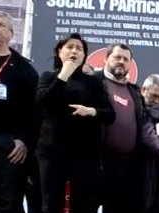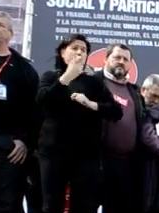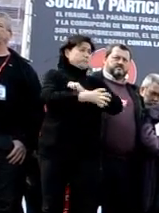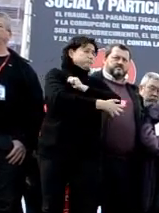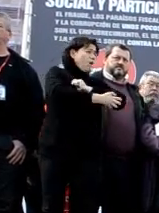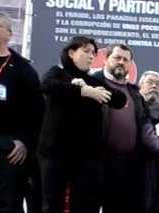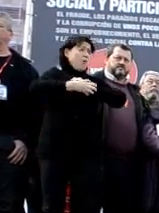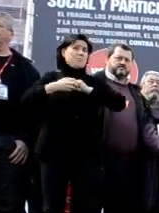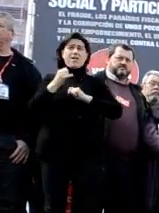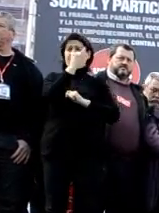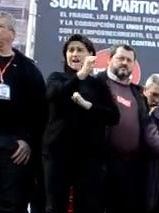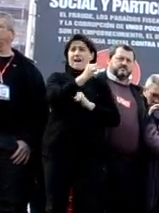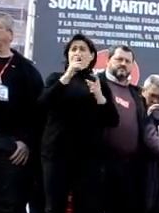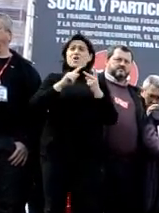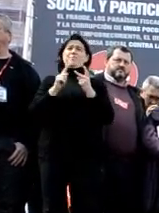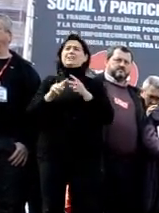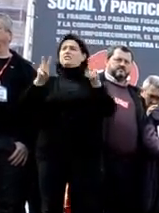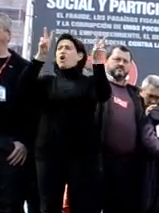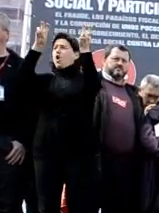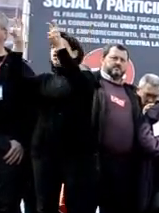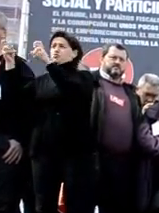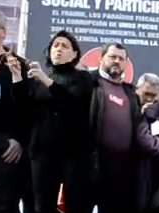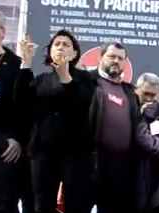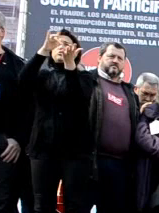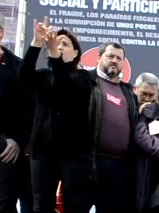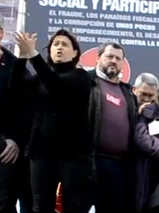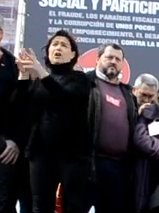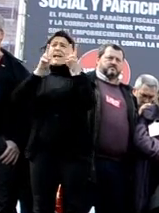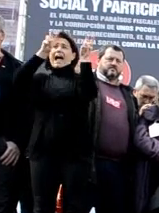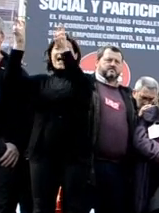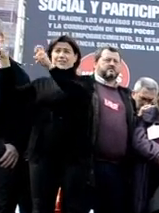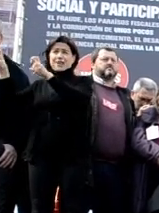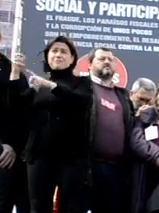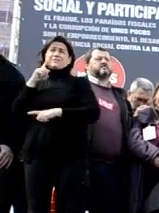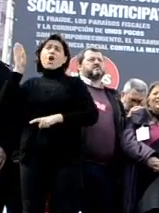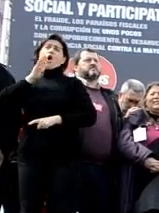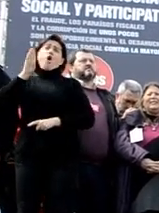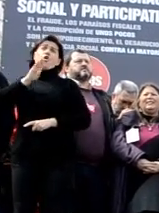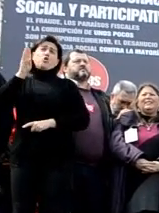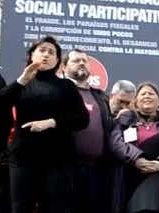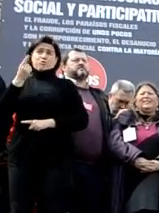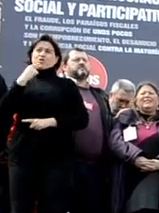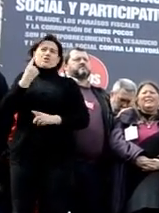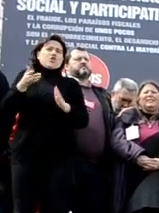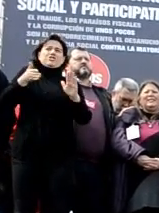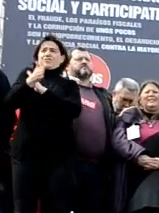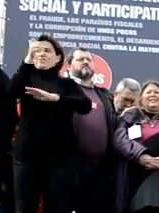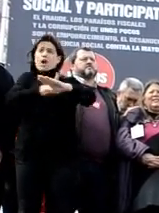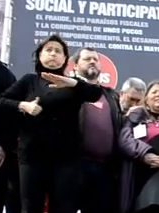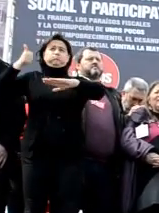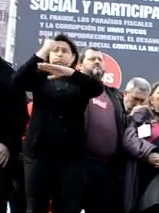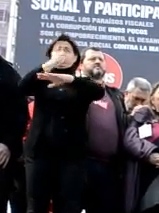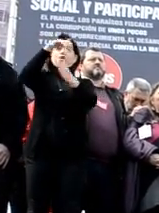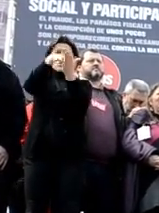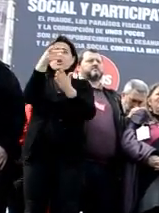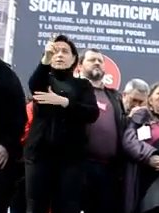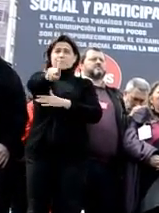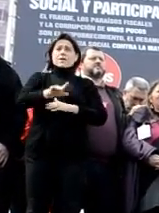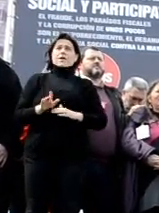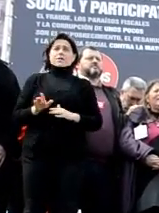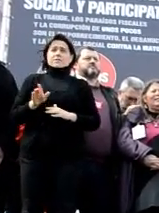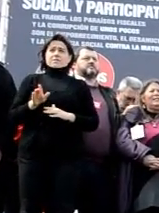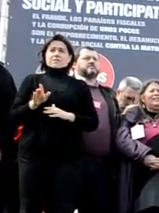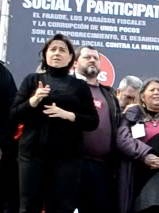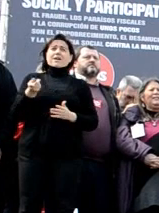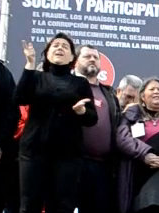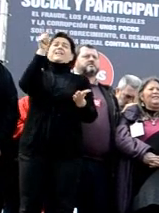colectivo que esconde, y los nuevos casos de corrupción que llegan a lo más altos de las instituciones del Estado y del propio